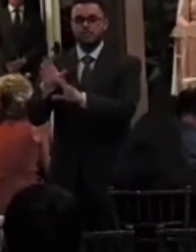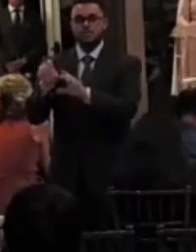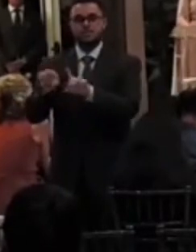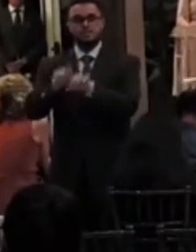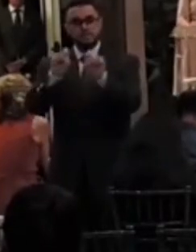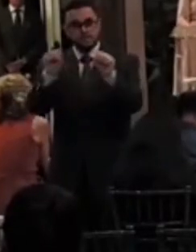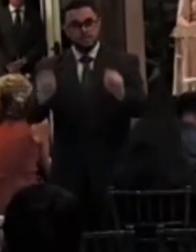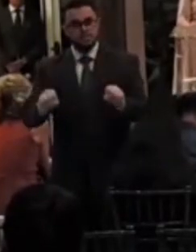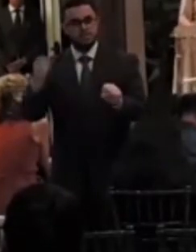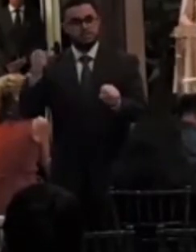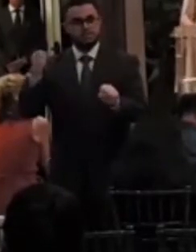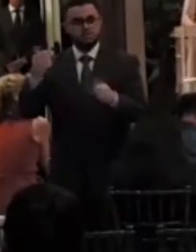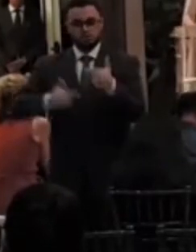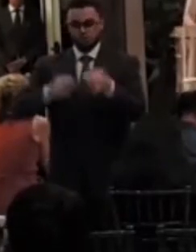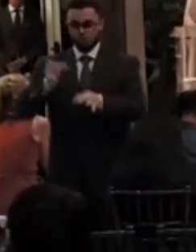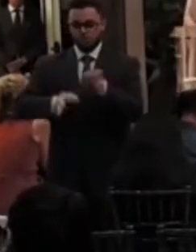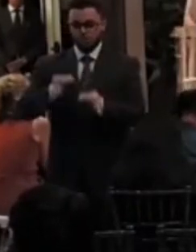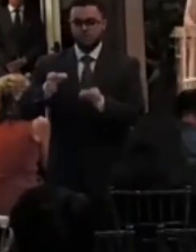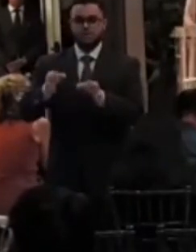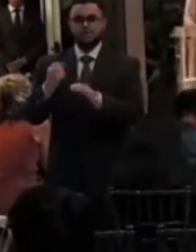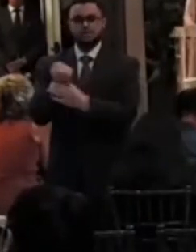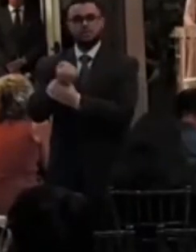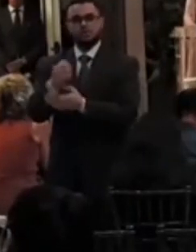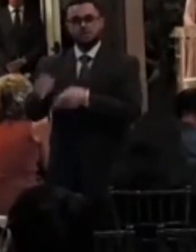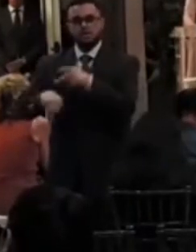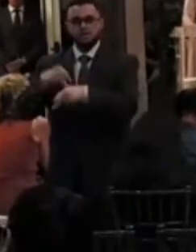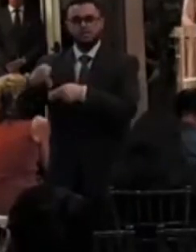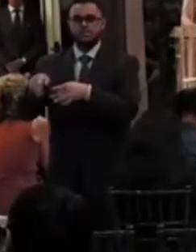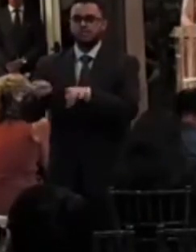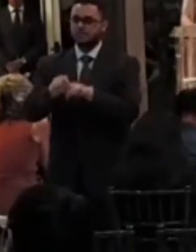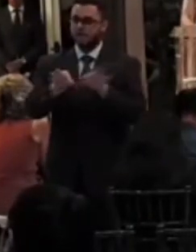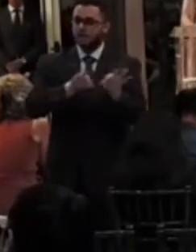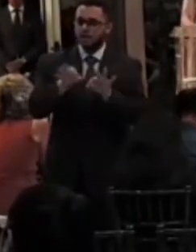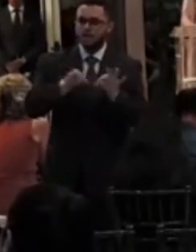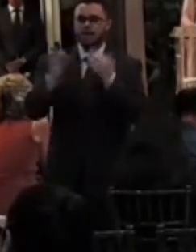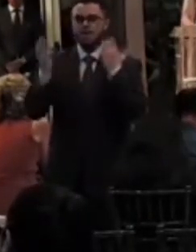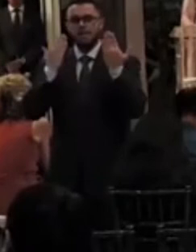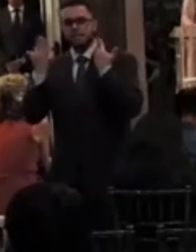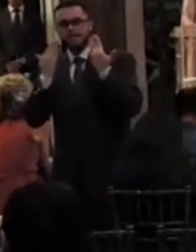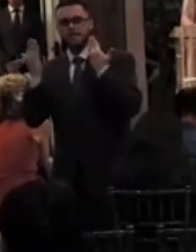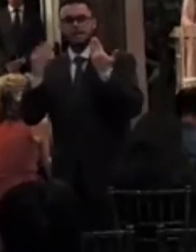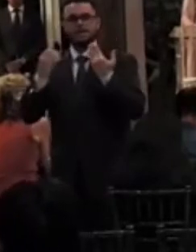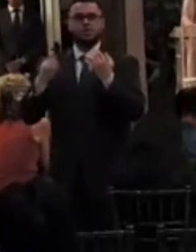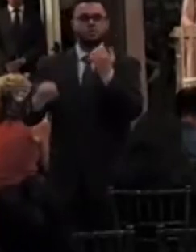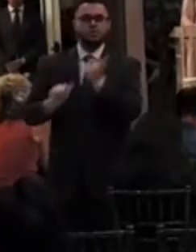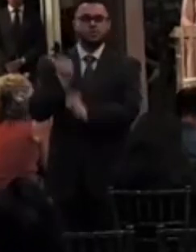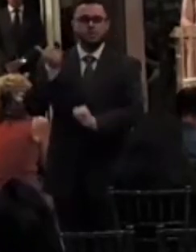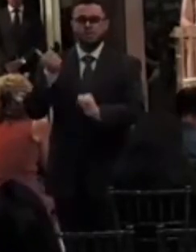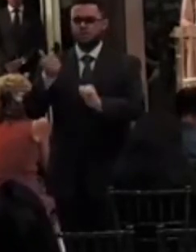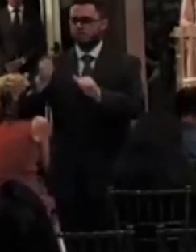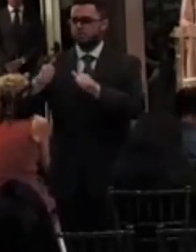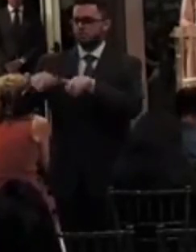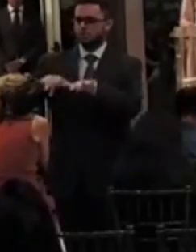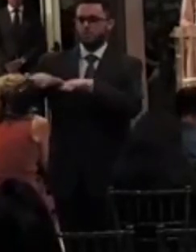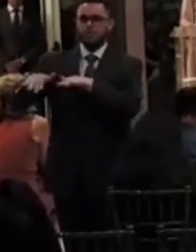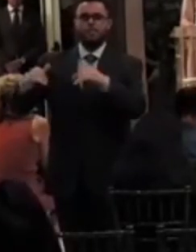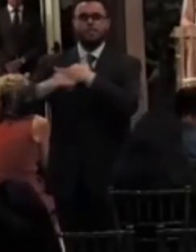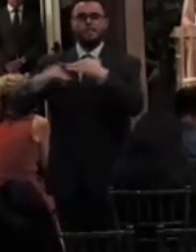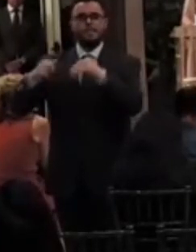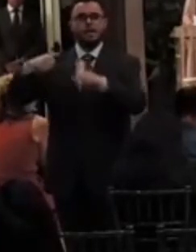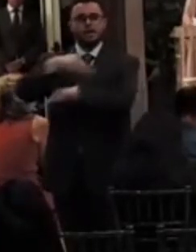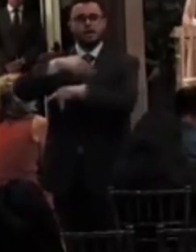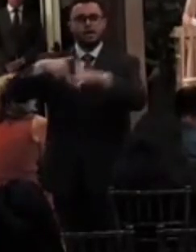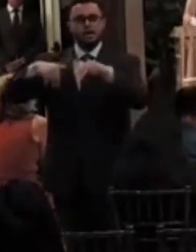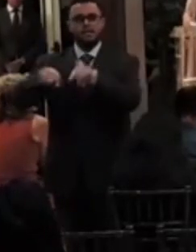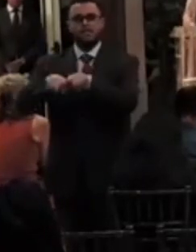segurança pública, nas organizações, na clínica, no esporte, no trânsito, na mobilidade humana,